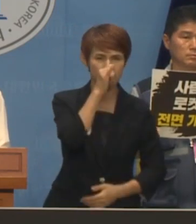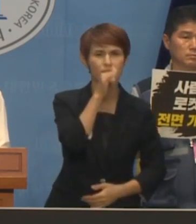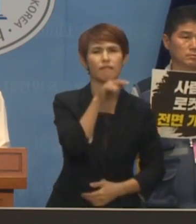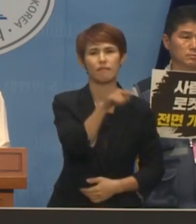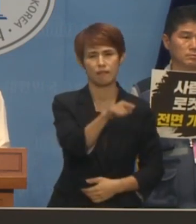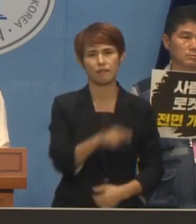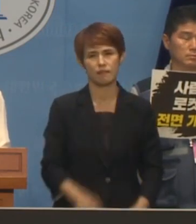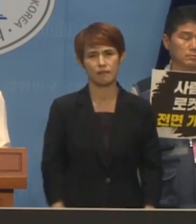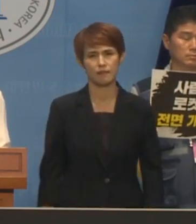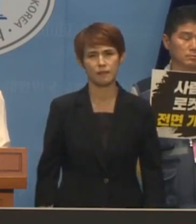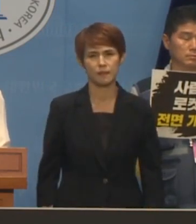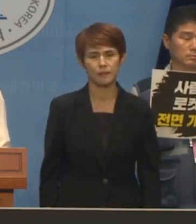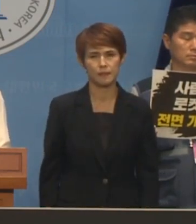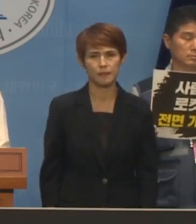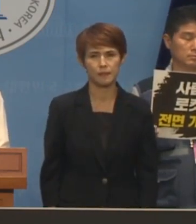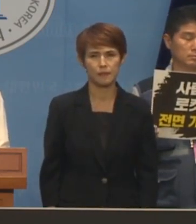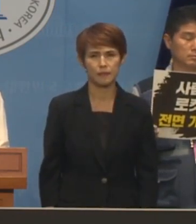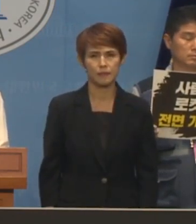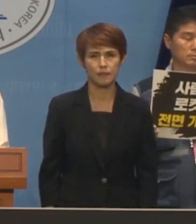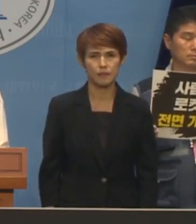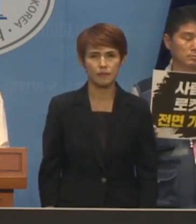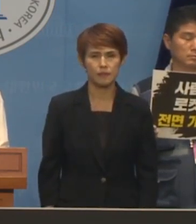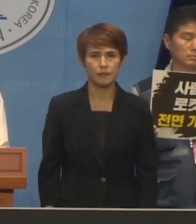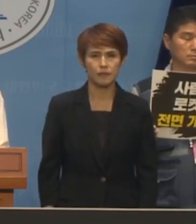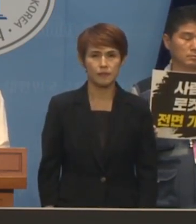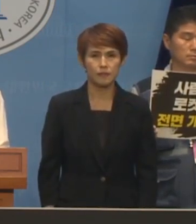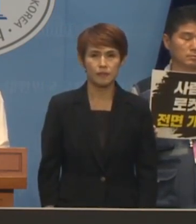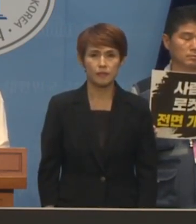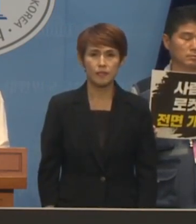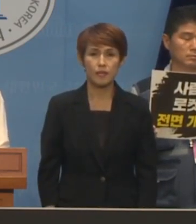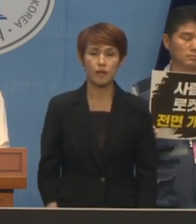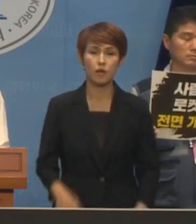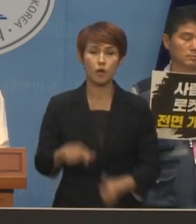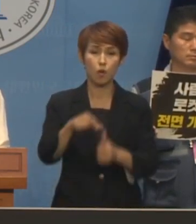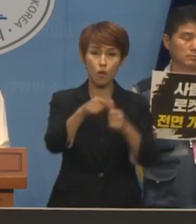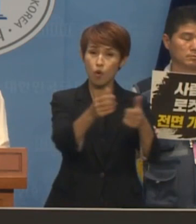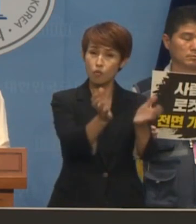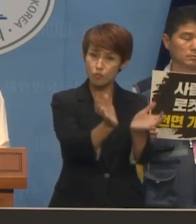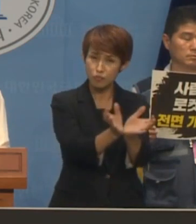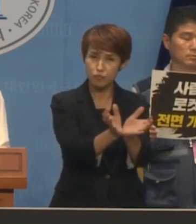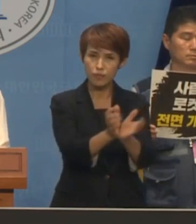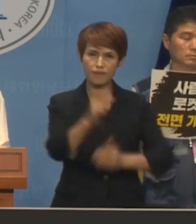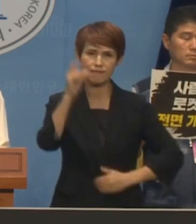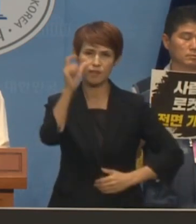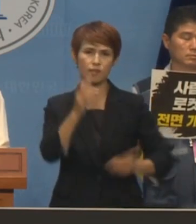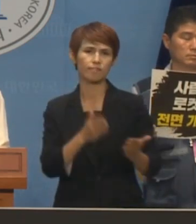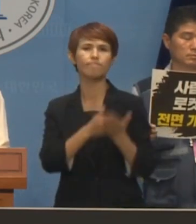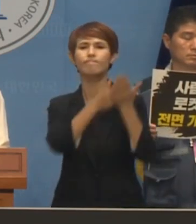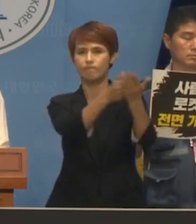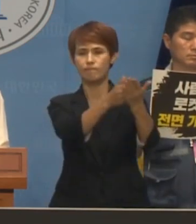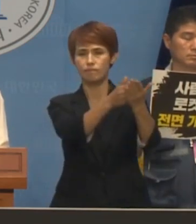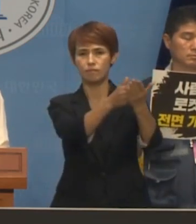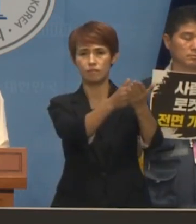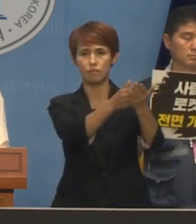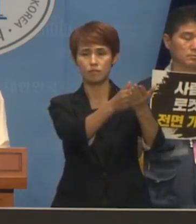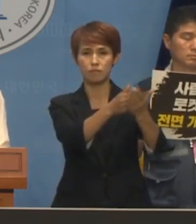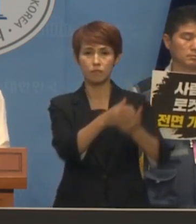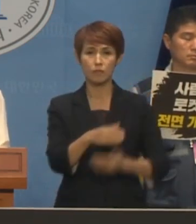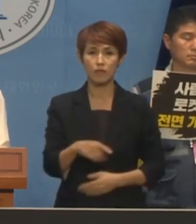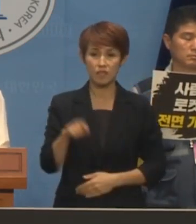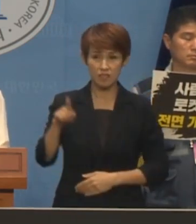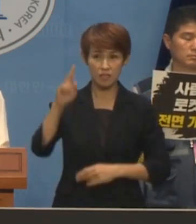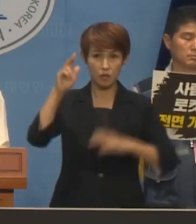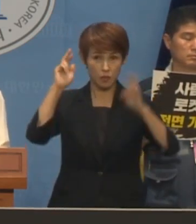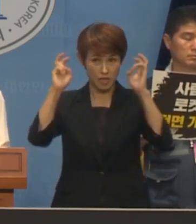포장하고 있겠지요 저는 고용노동부에 강력히 요구합니다 쿠팡의